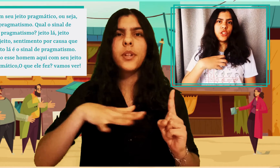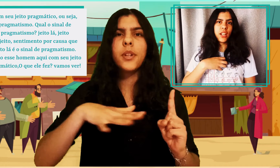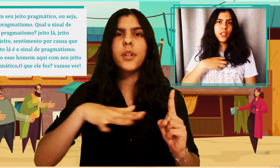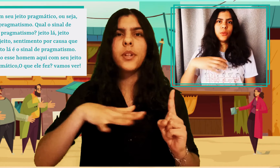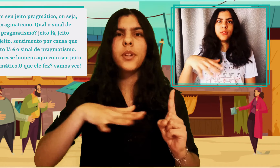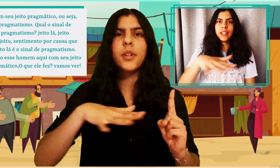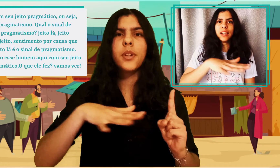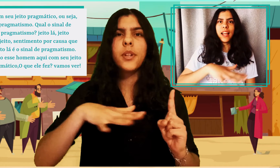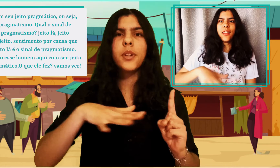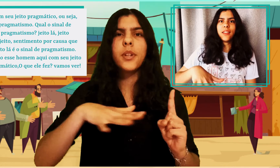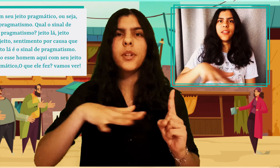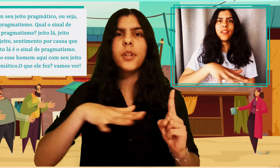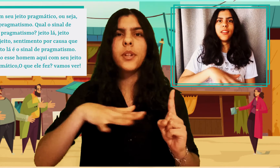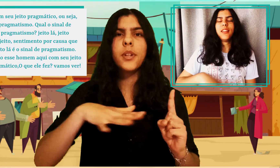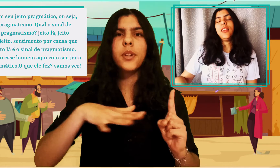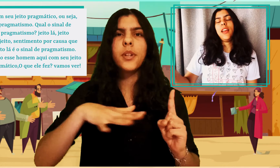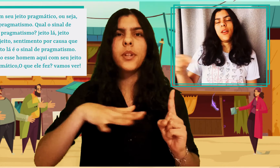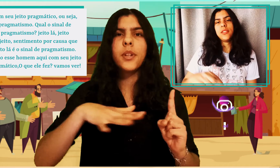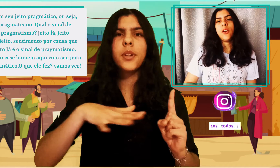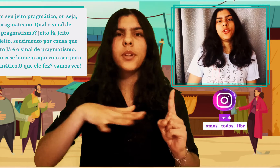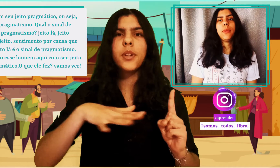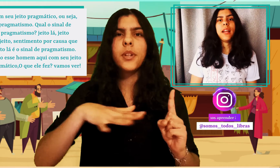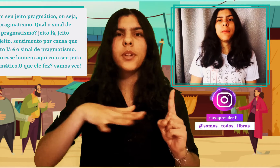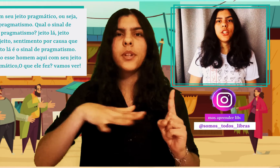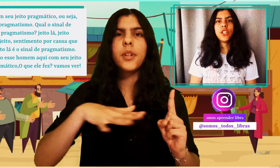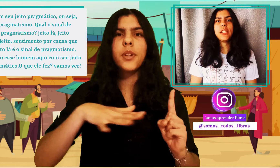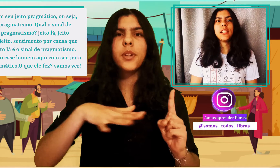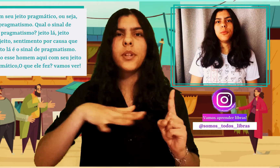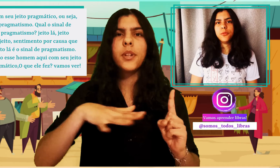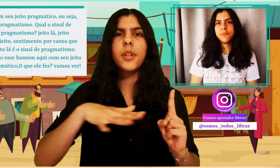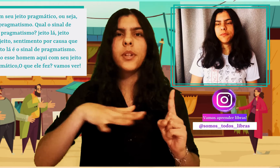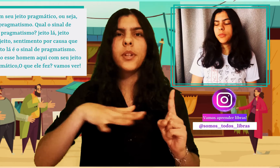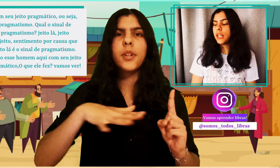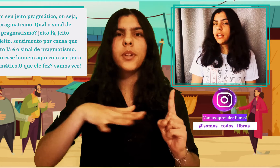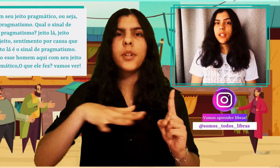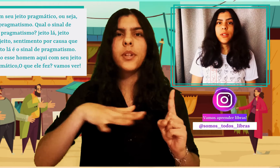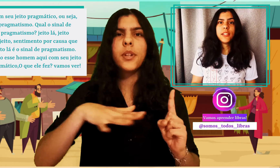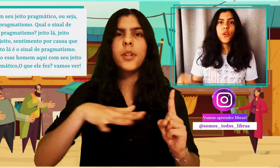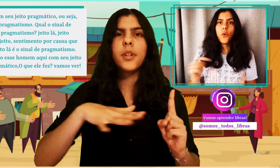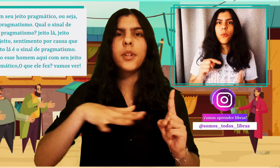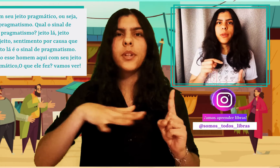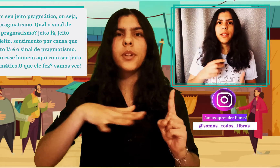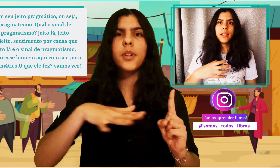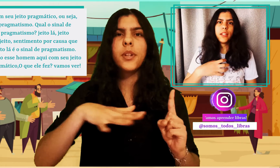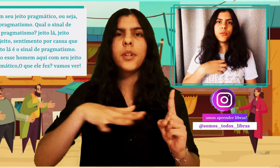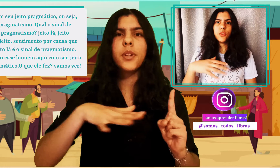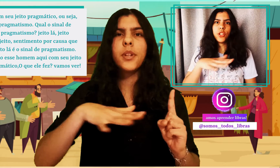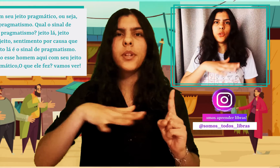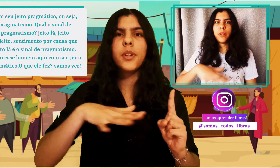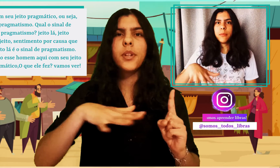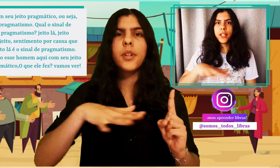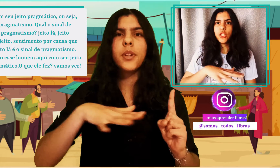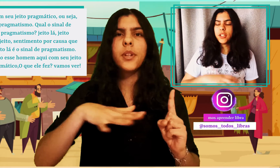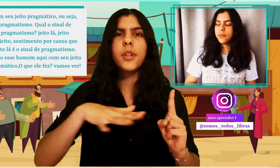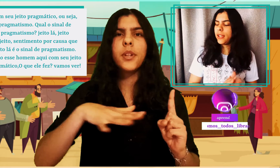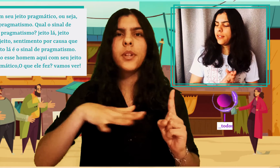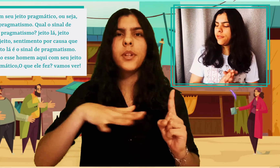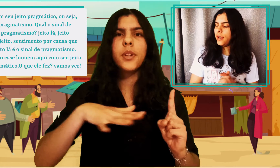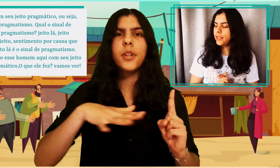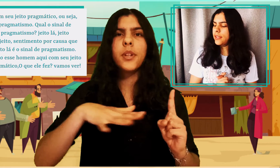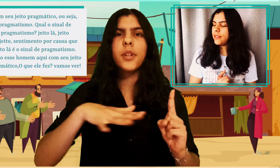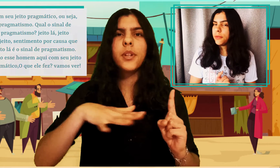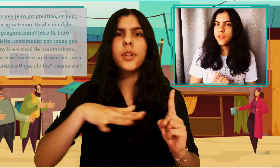aqui, jeito, lá. É o sinal de pragmatismo. Então, esse homem aqui, com seu jeito pragmatismo, o